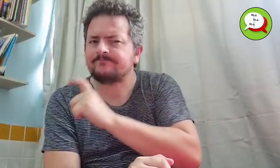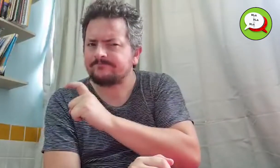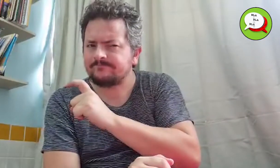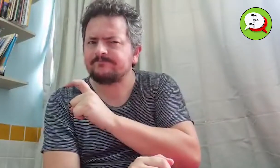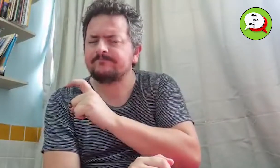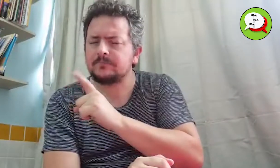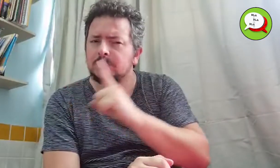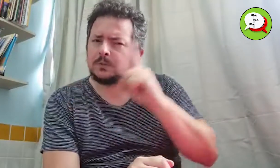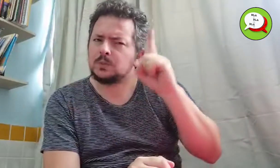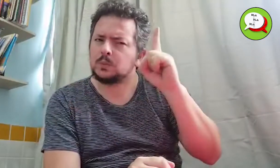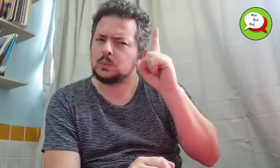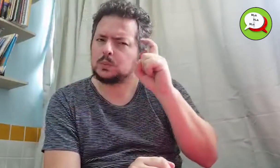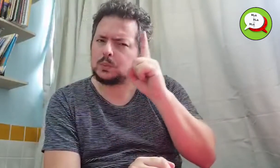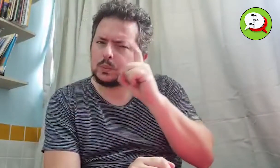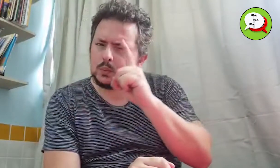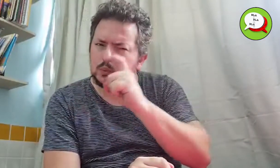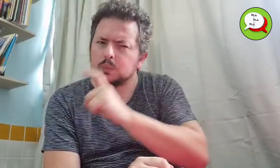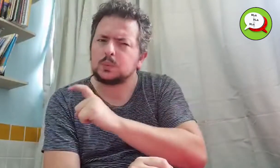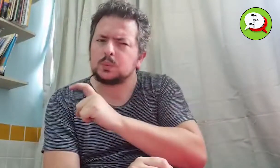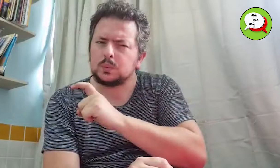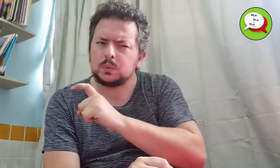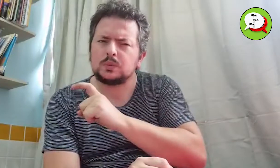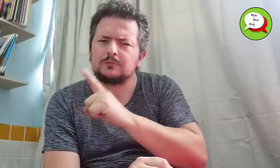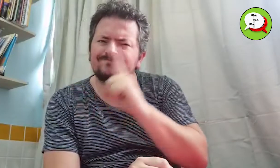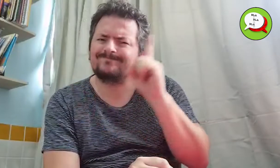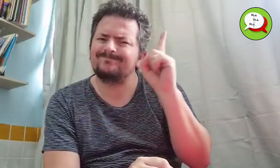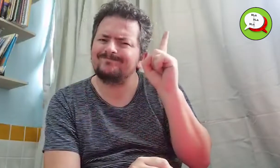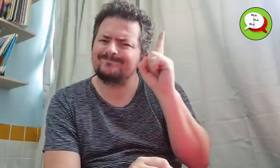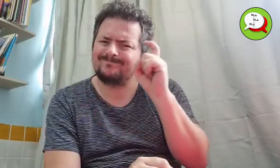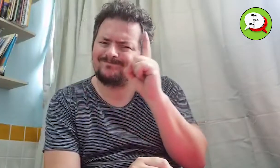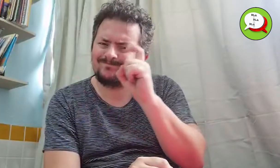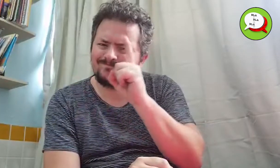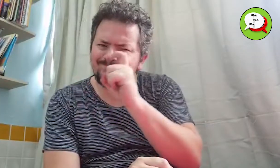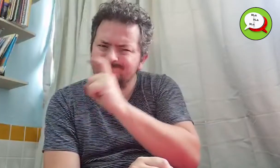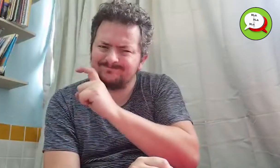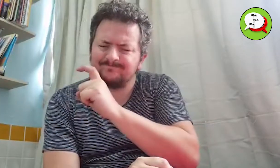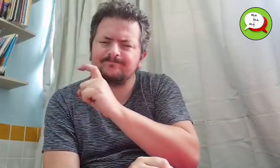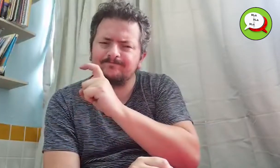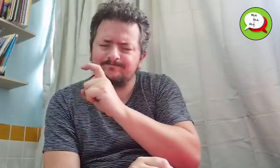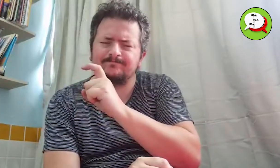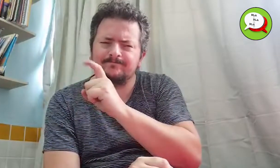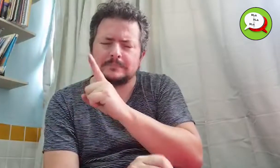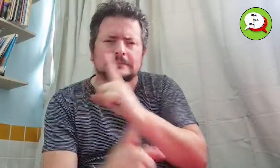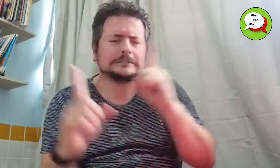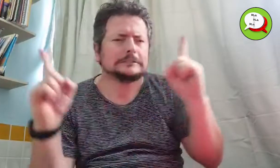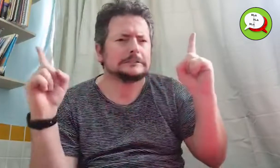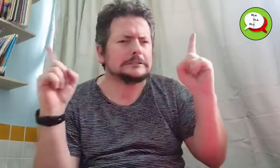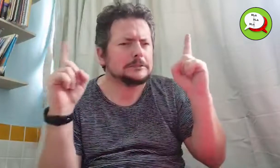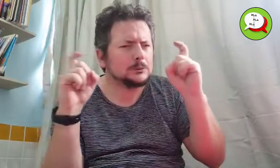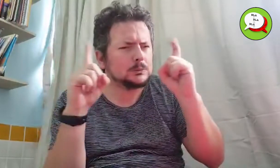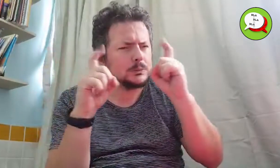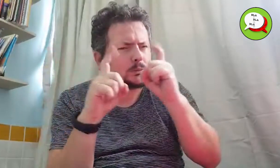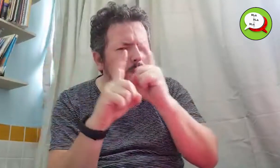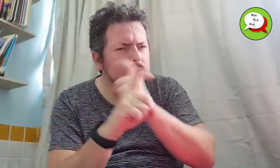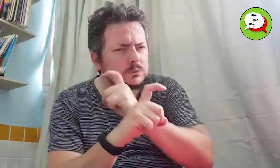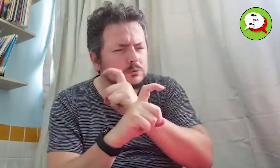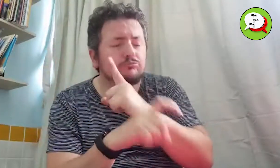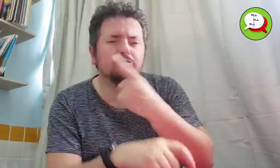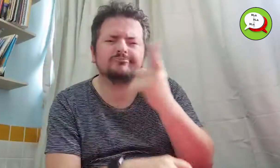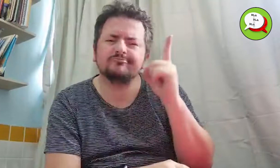difícil. Difícil. Fazendo com o dedo indicador na testa, difícil. Eu também posso fazer